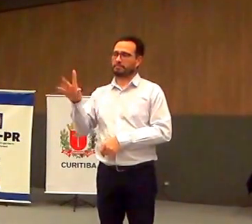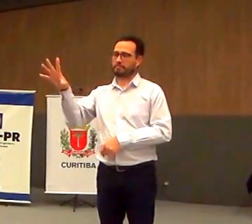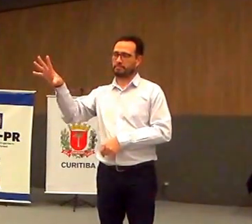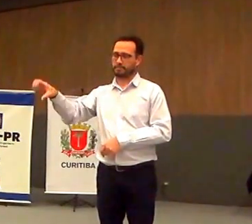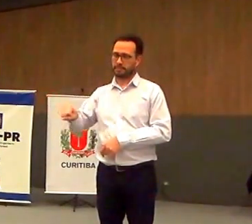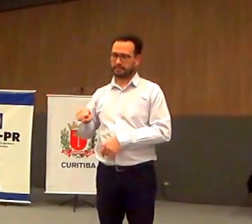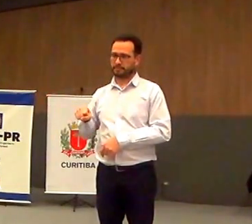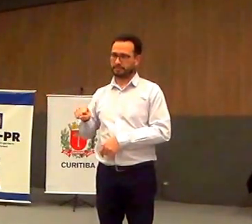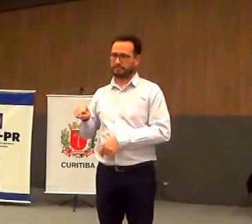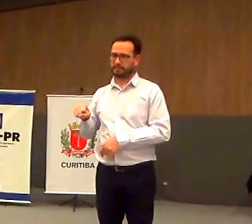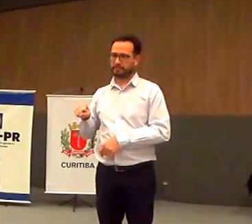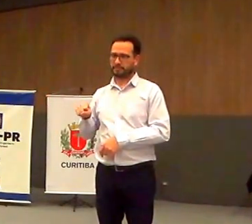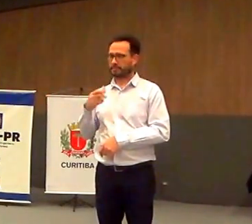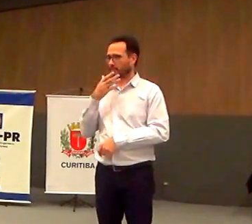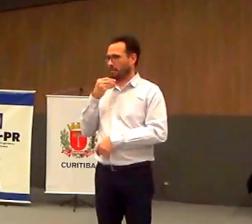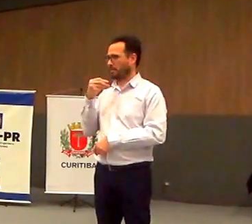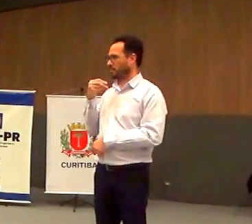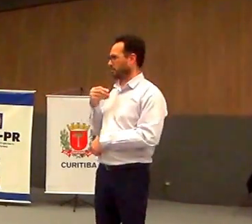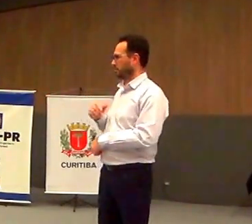Uma senhora, né?